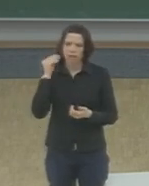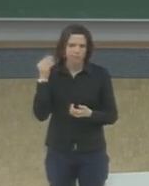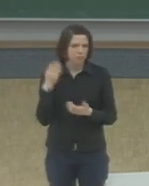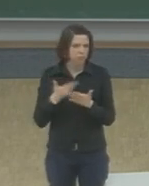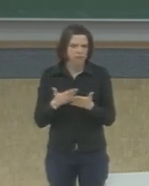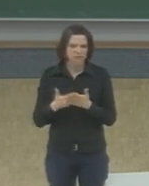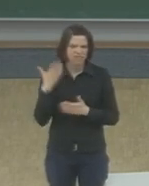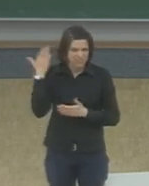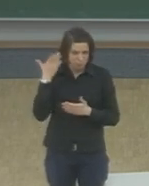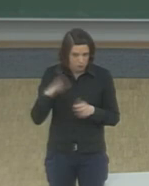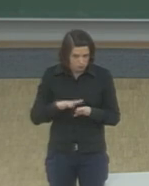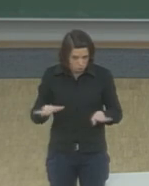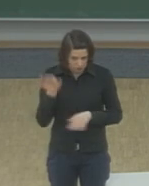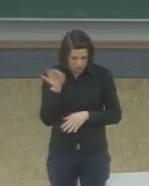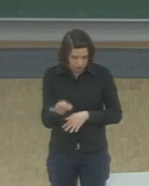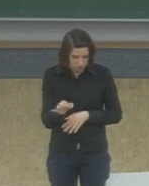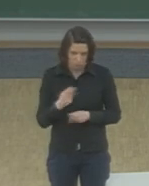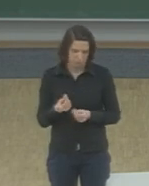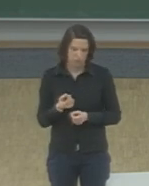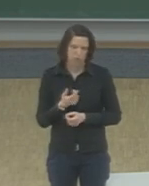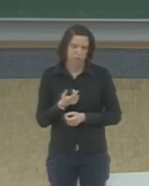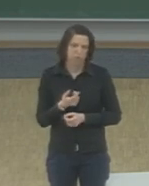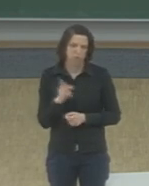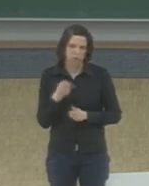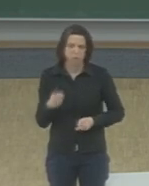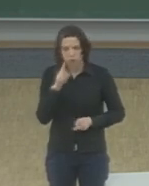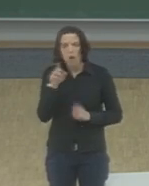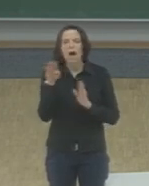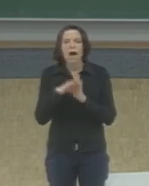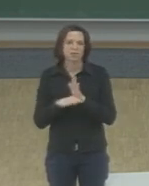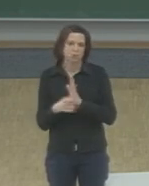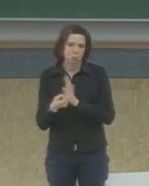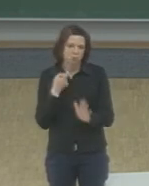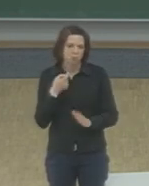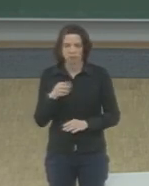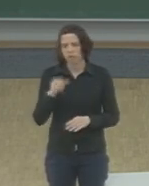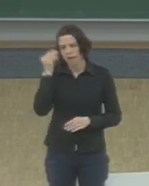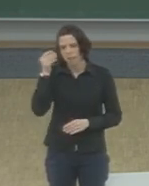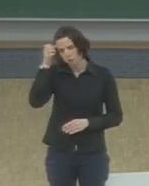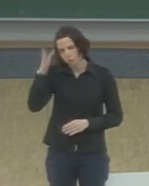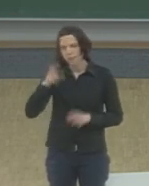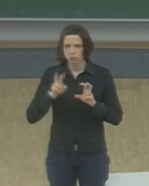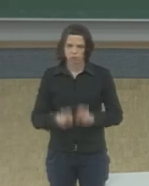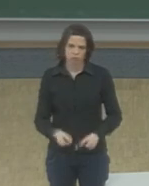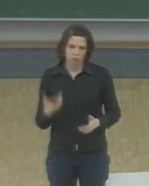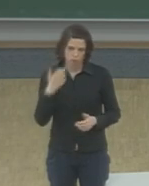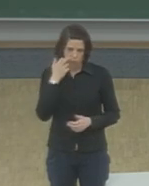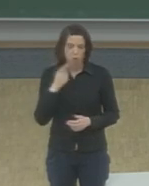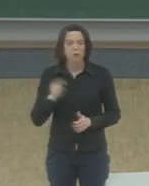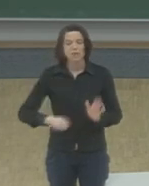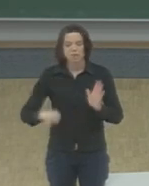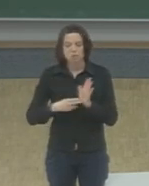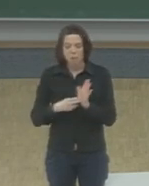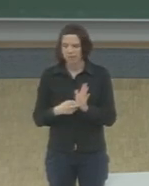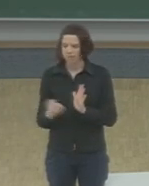Evidenz beruhender Theoriebildung, als vielmehr schlicht ein Axiom der empirischen Bildungsforschung, eine normative